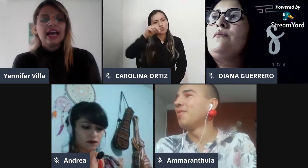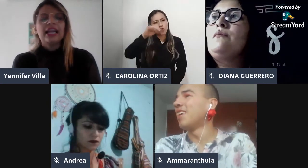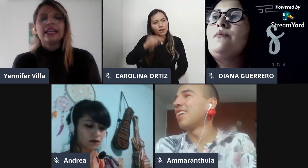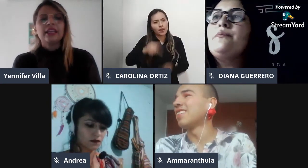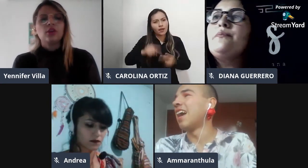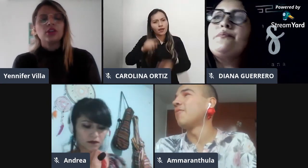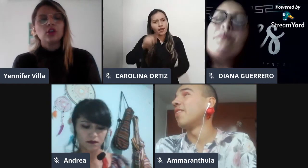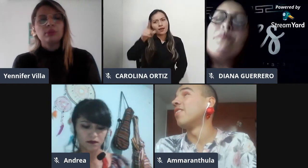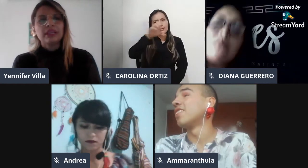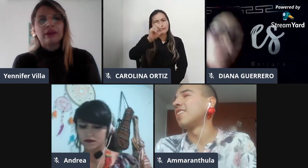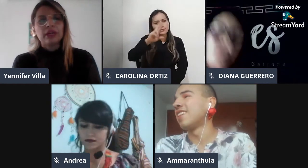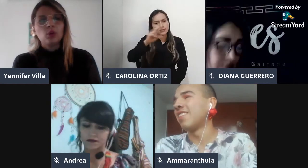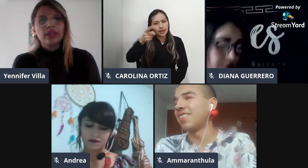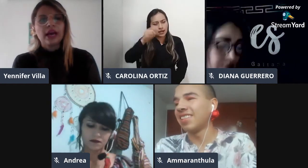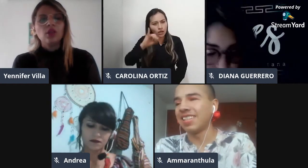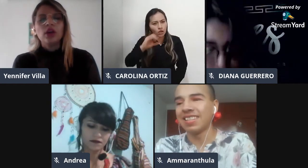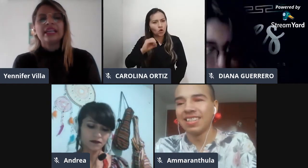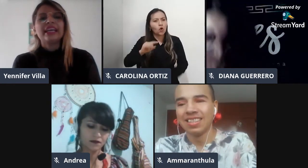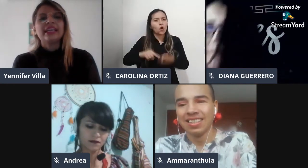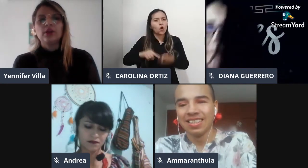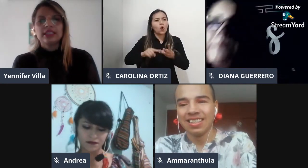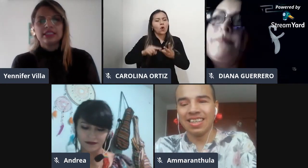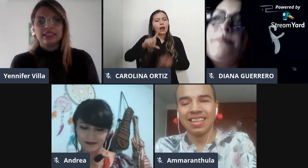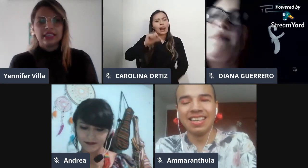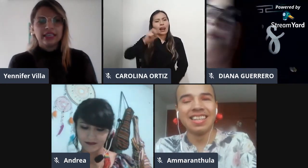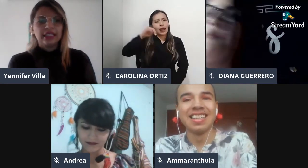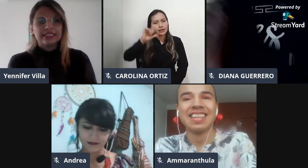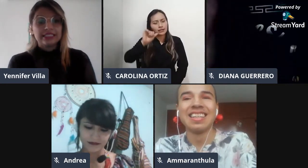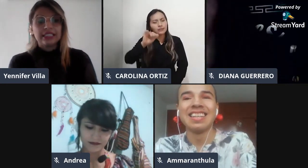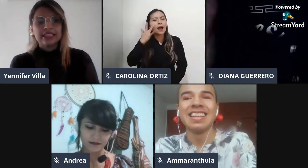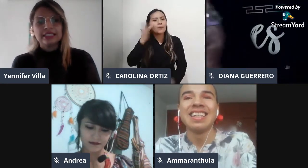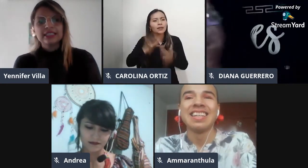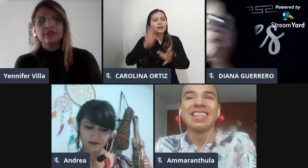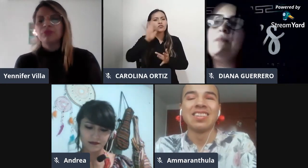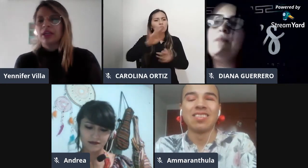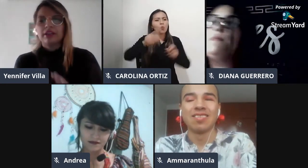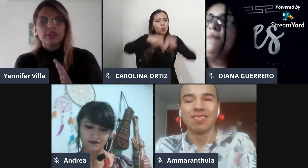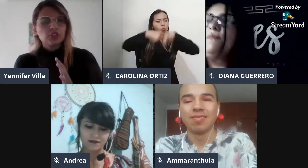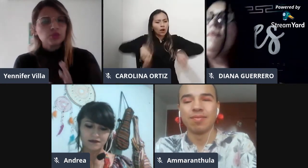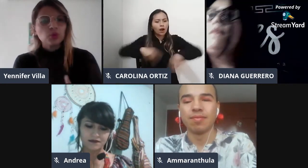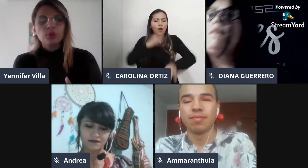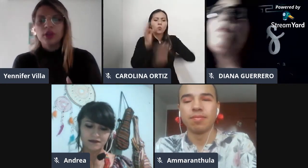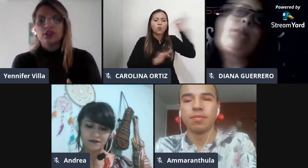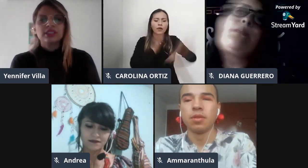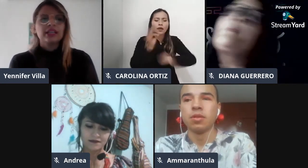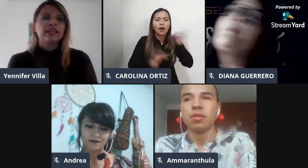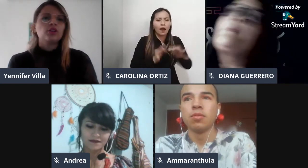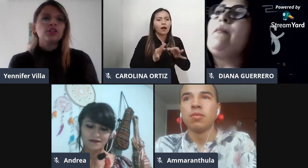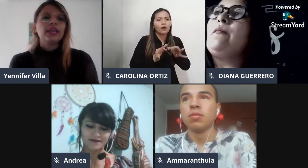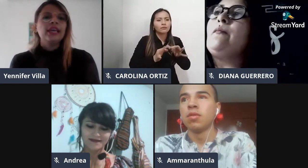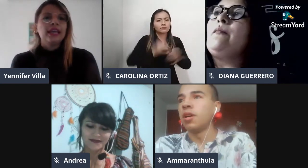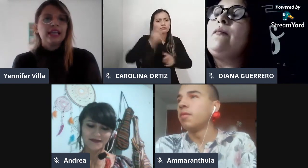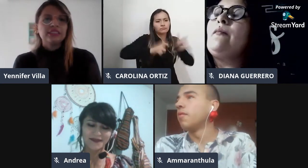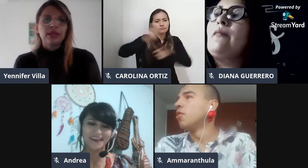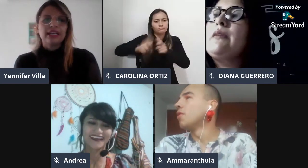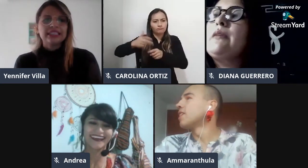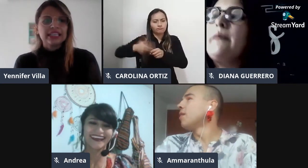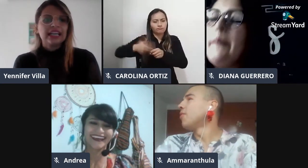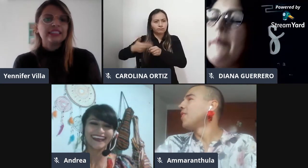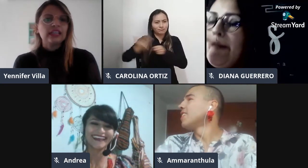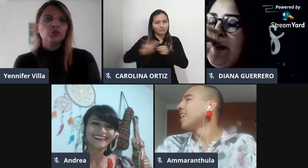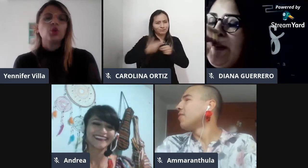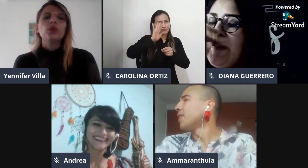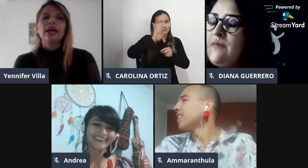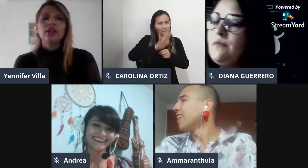Lanis, alrededor de lo que implicaba el cuidado, el género y las disidencias, reflexiones muy poderosas alrededor de las